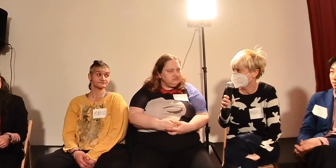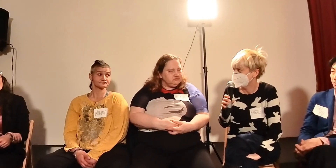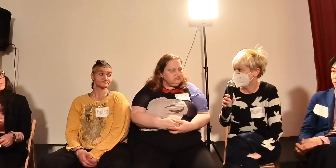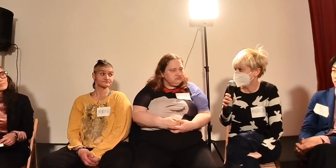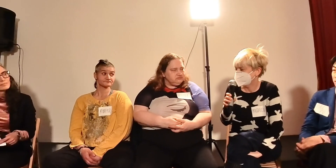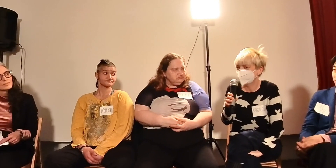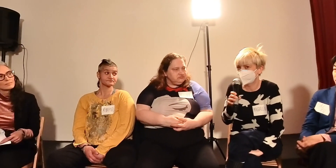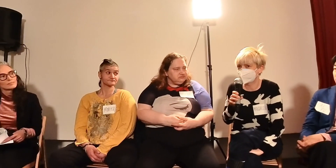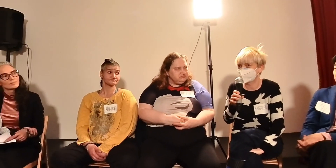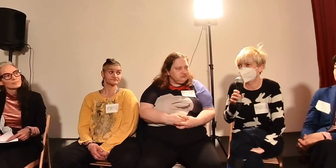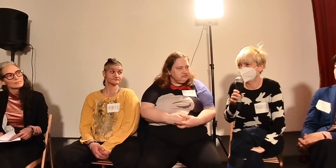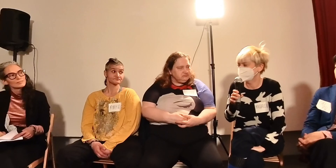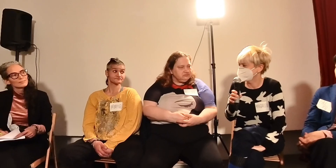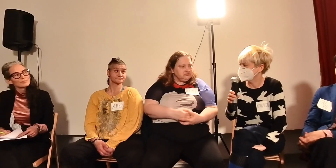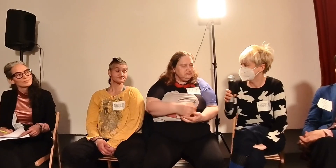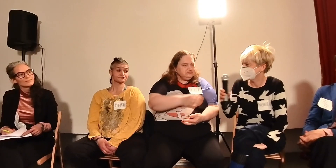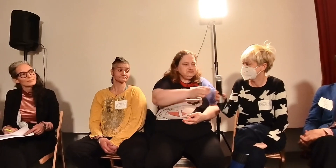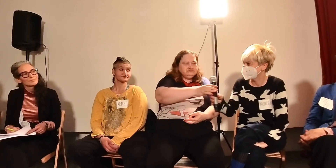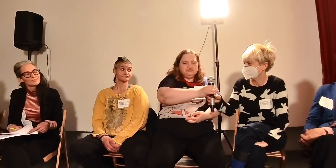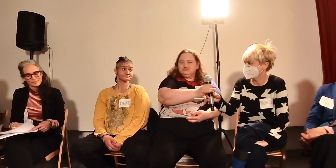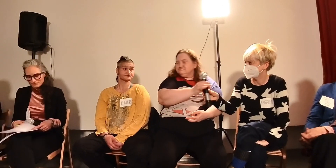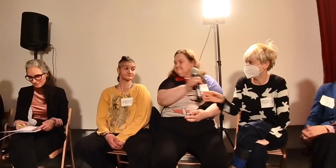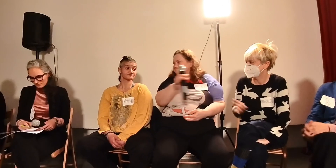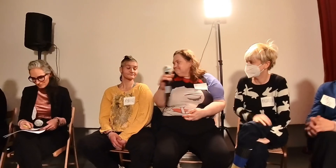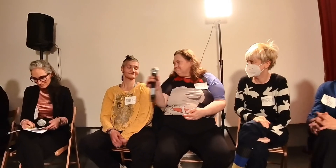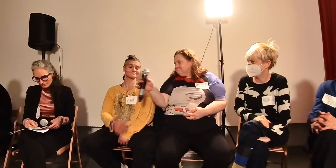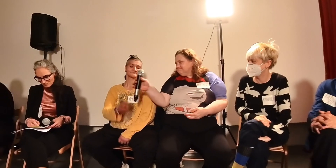je důležité.